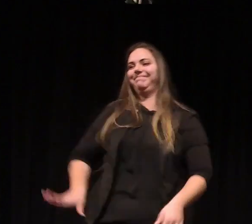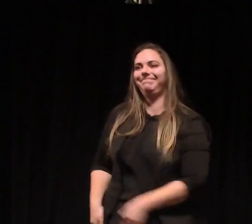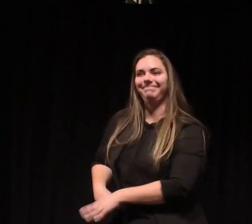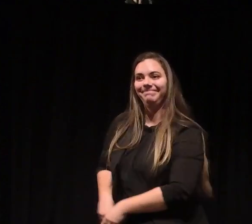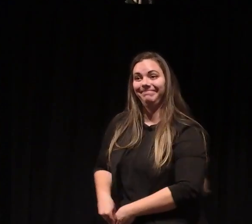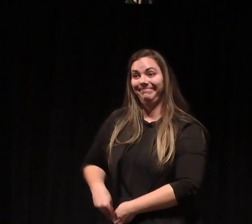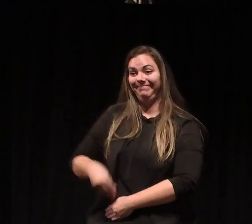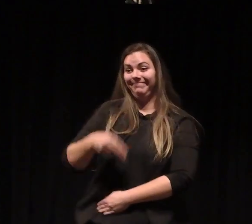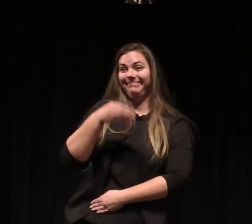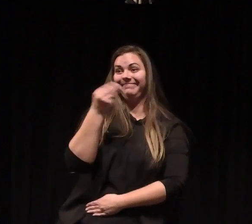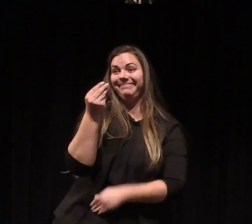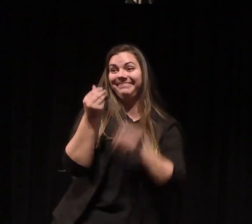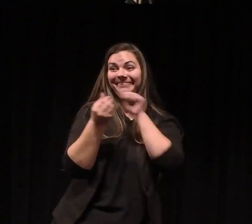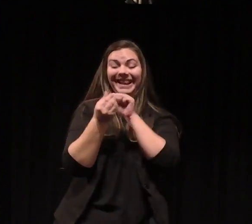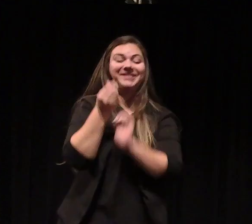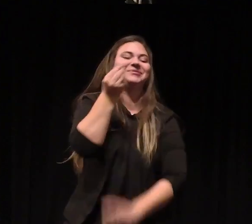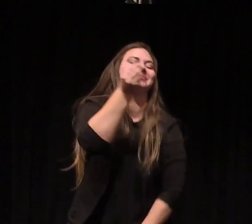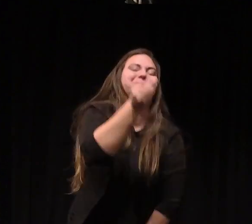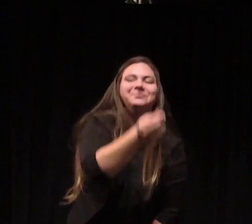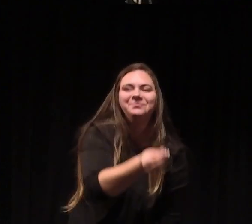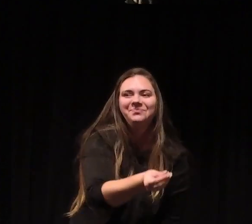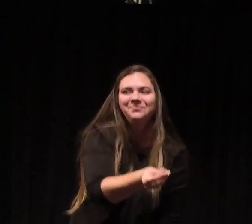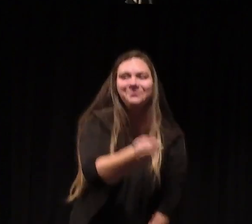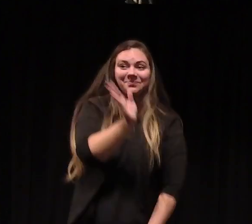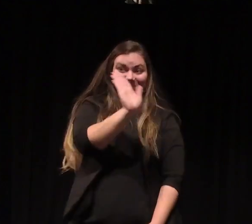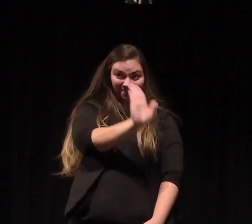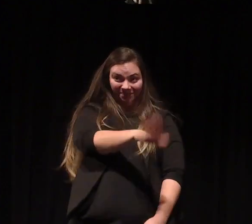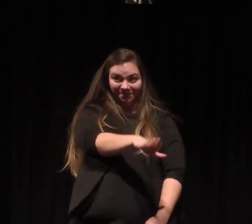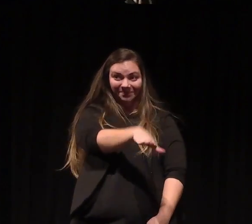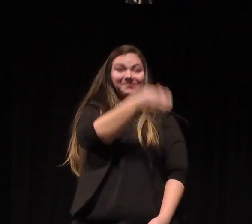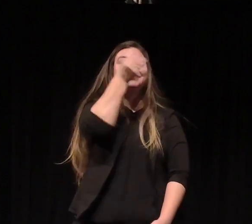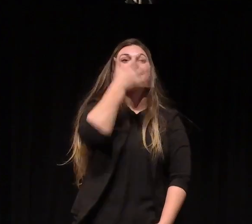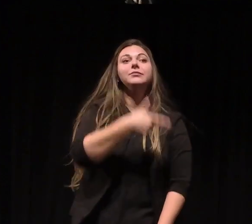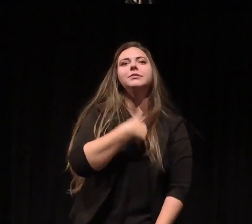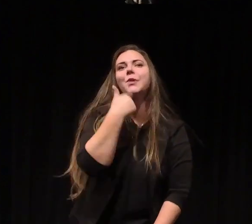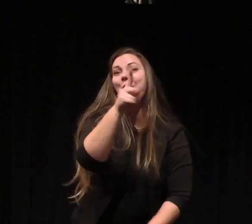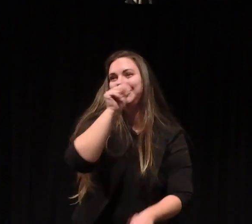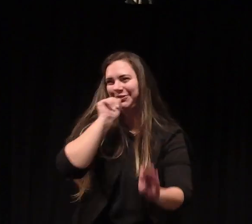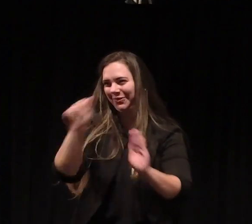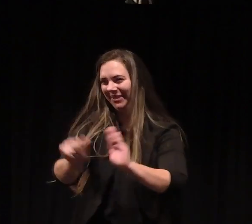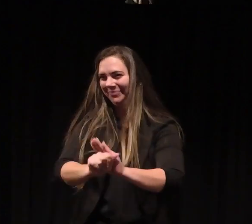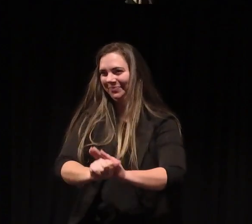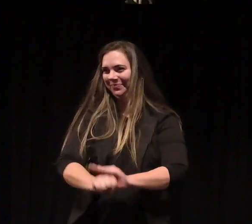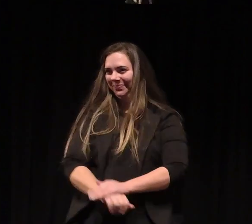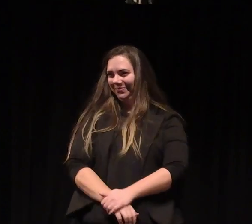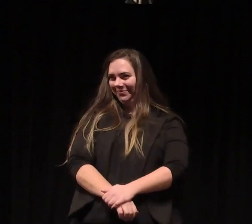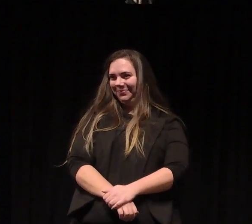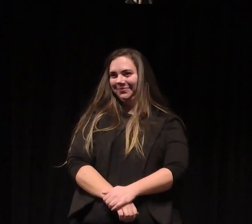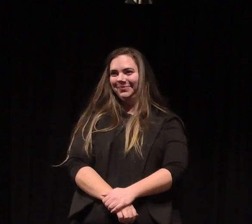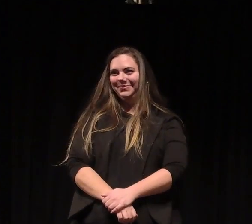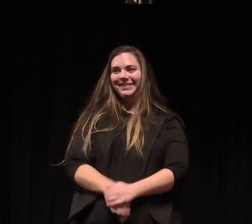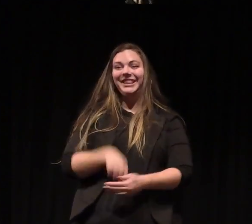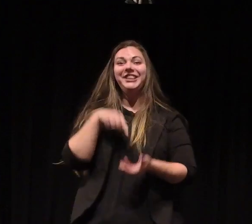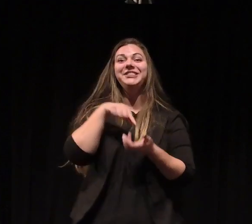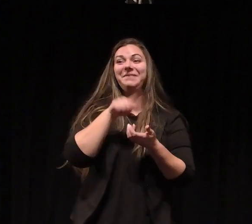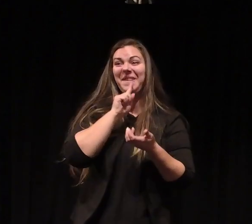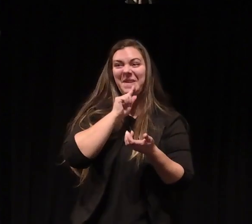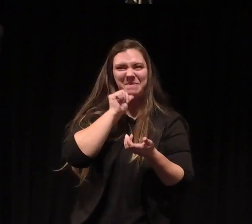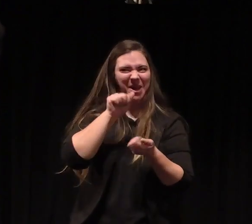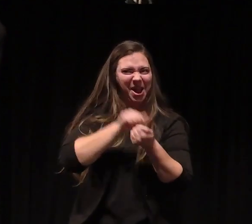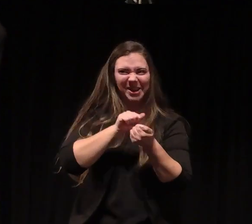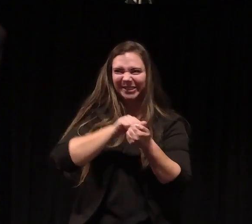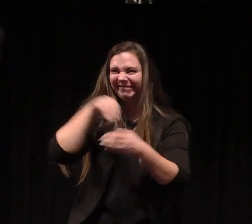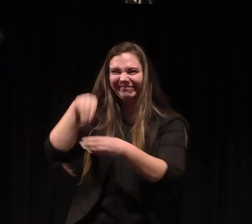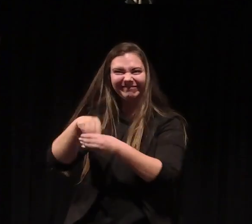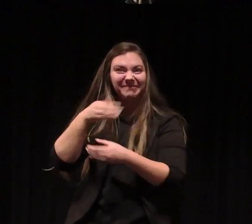garçon en disant « Écoutez, je vais vous dire un secret. C'était pas le caillou qui a fait de la bonne